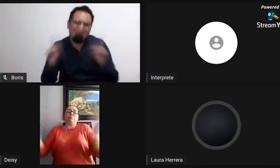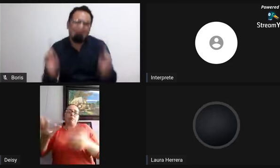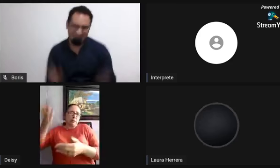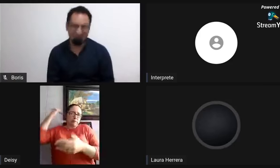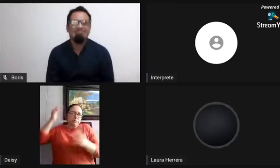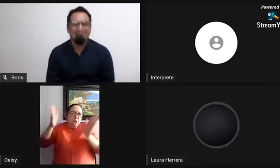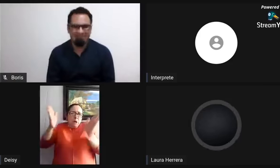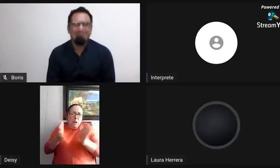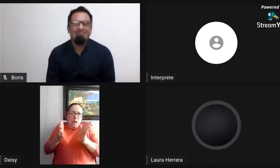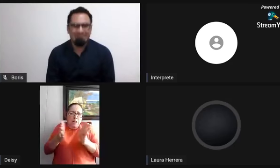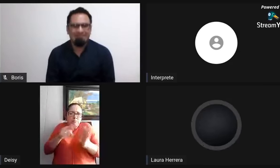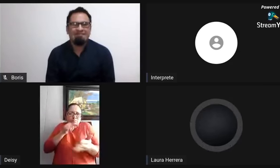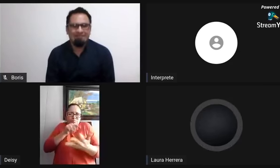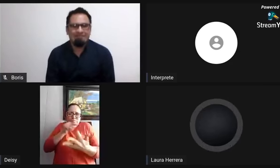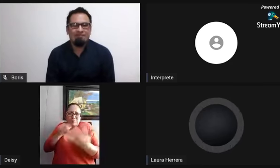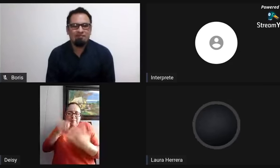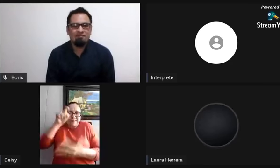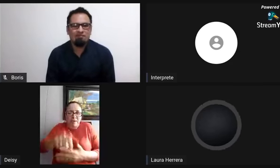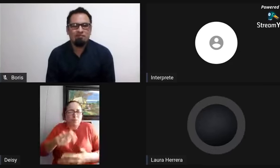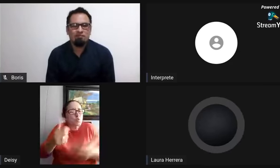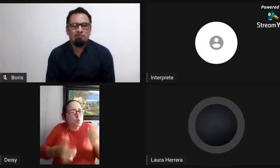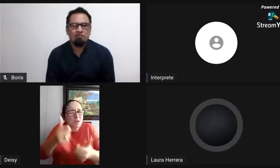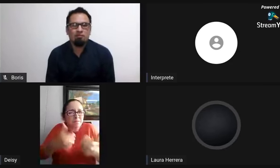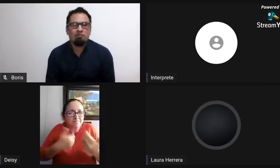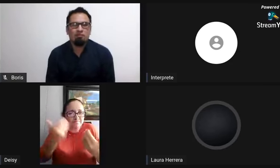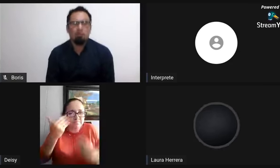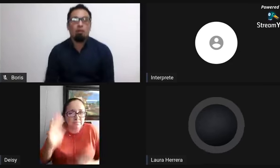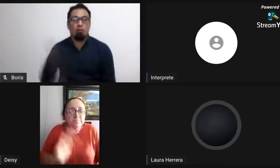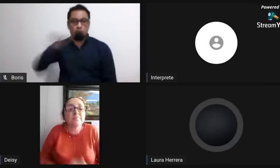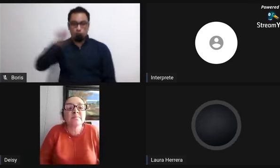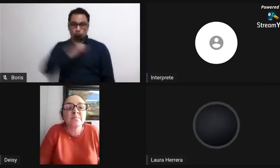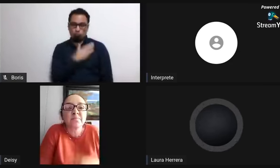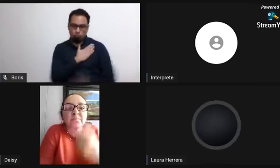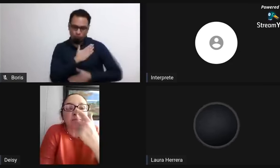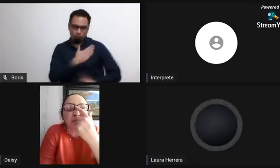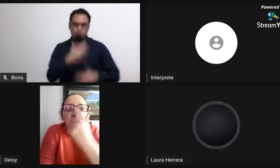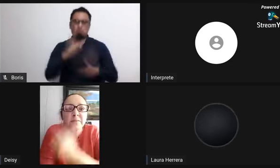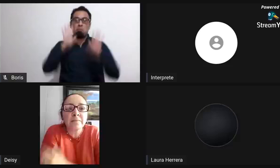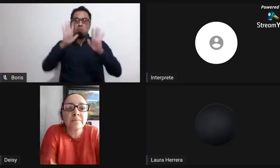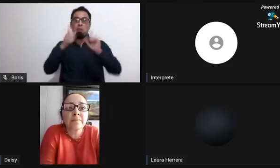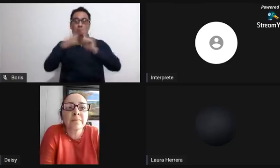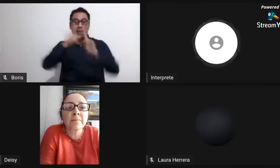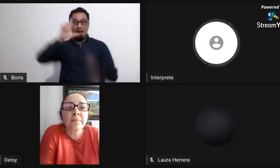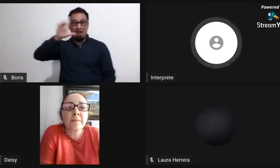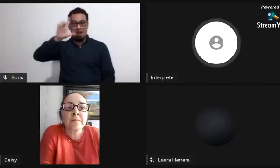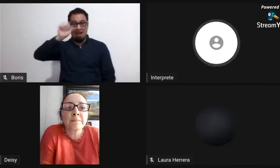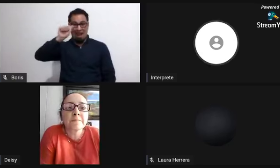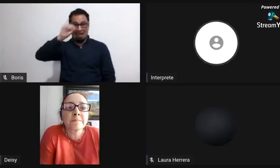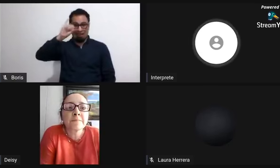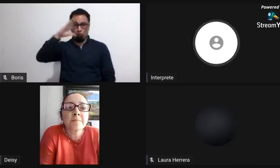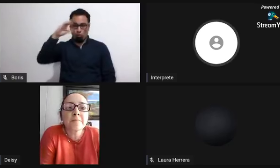o proponían el Partido Liberal? ¿Cuáles eran sus enfoques en temas de educación? Sí, claro que sí, con mucho